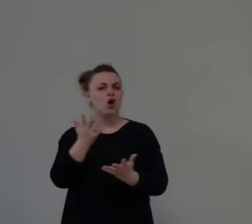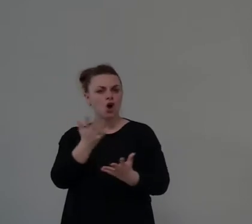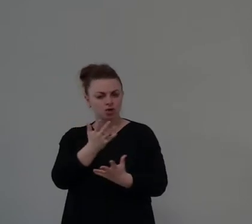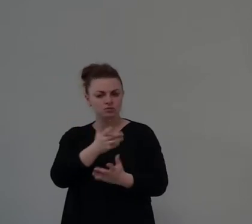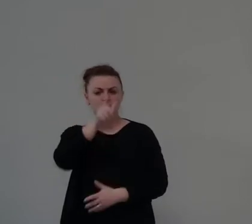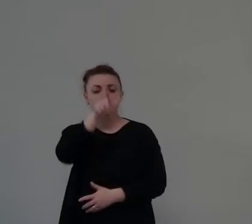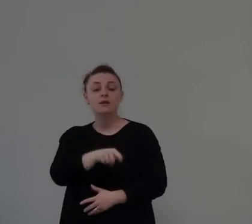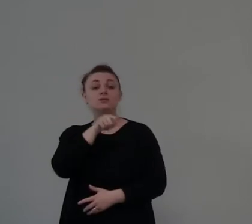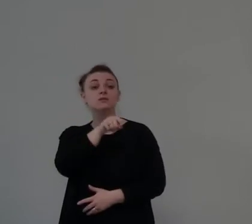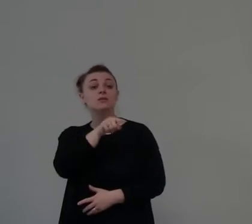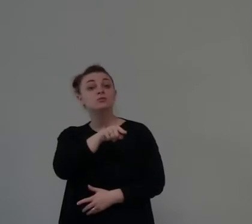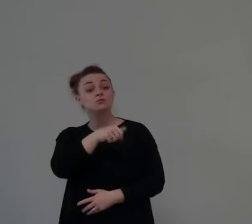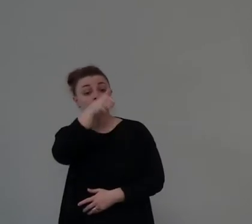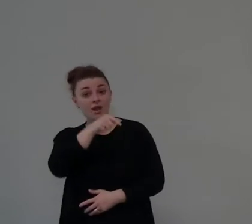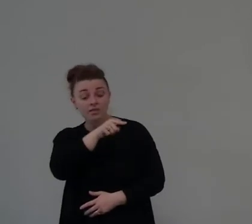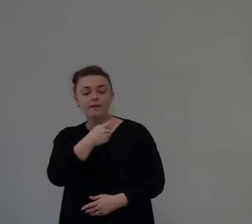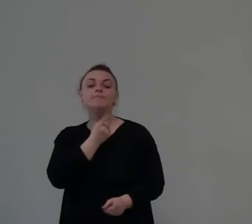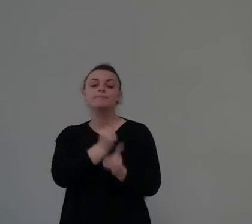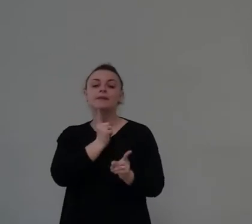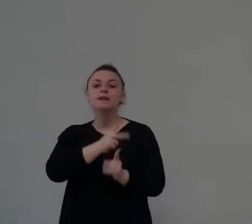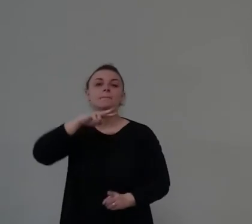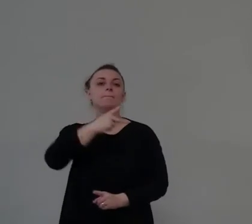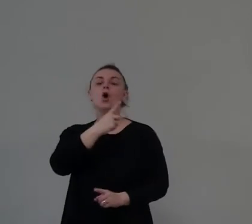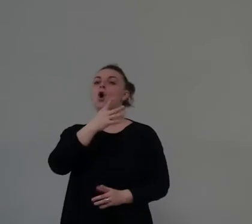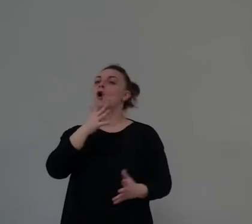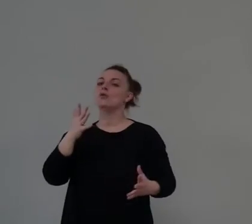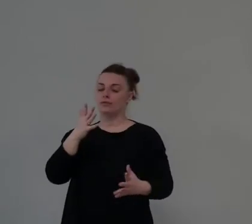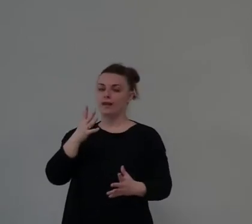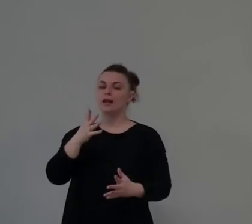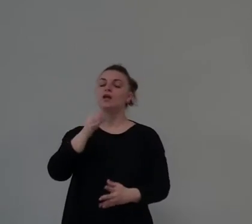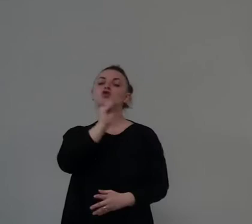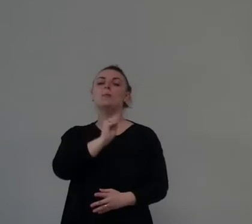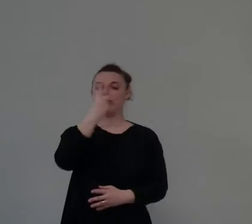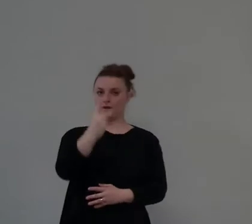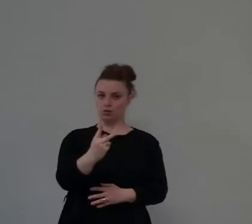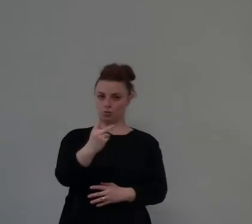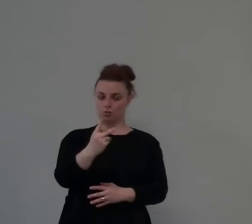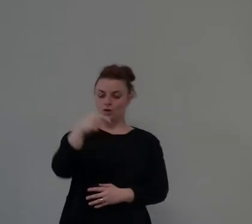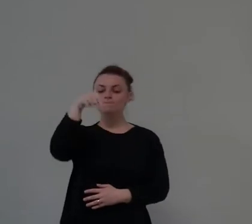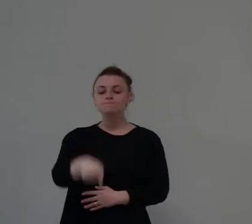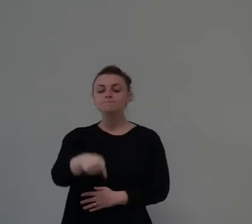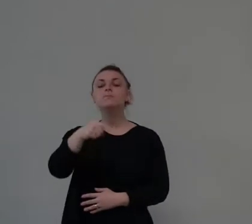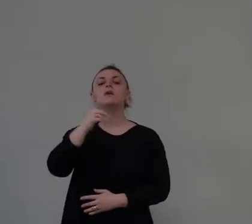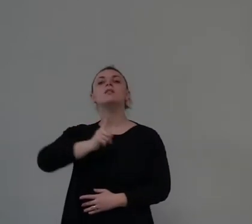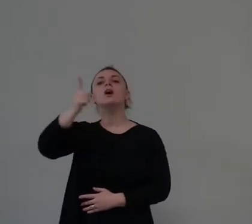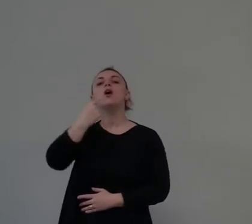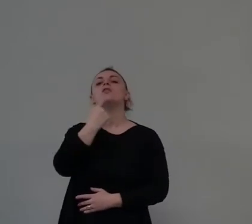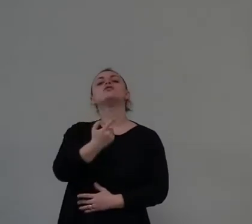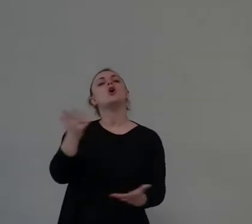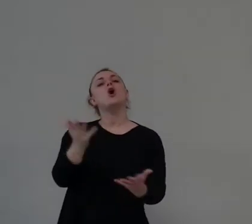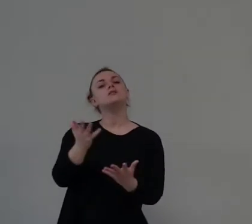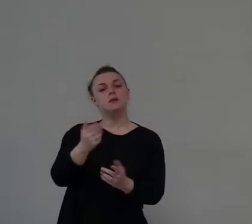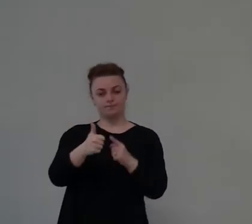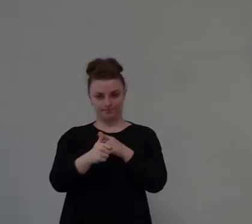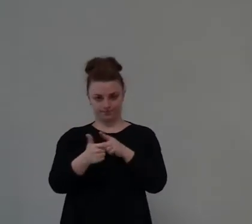almeno a due domande. La prima è: cosa ti sta dicendo Dio in questo momento? E la seconda